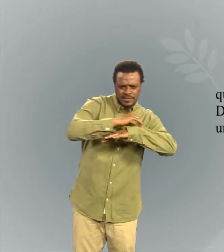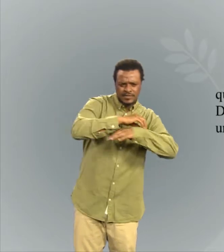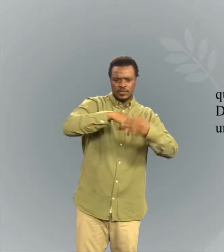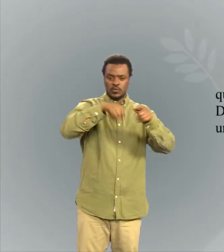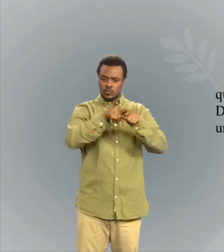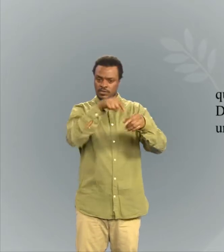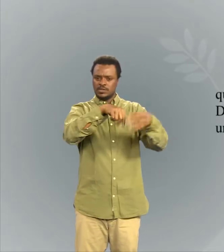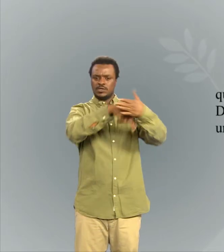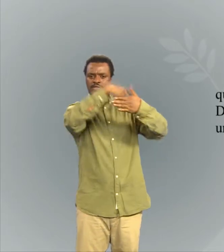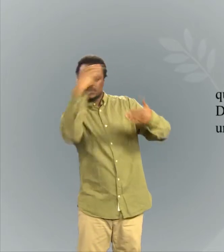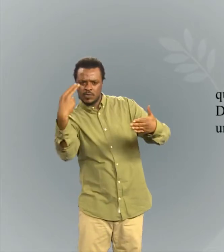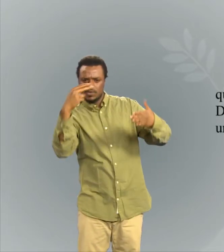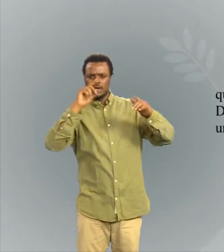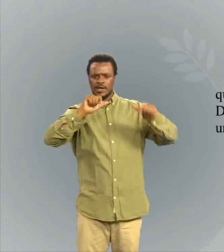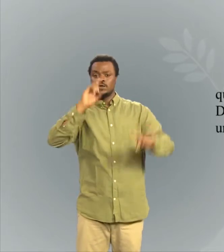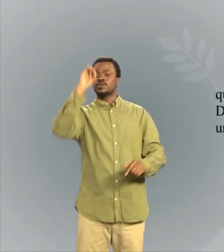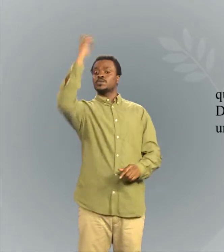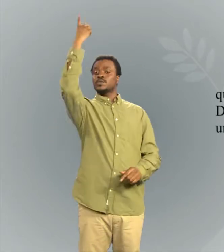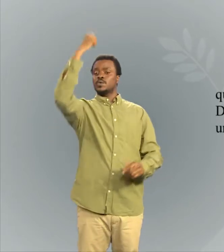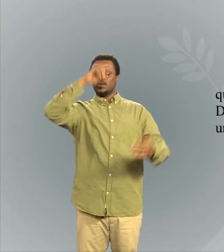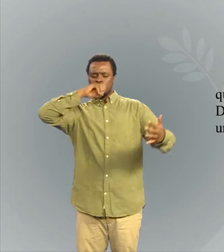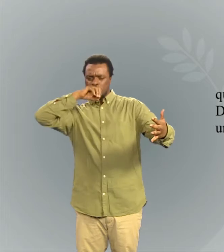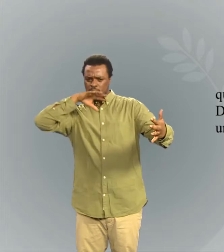bateau. Dieu fait souffler un vent sur la terre